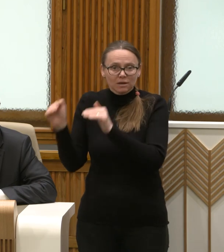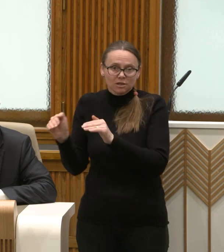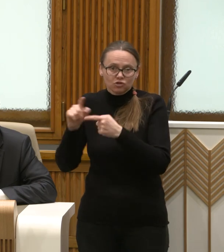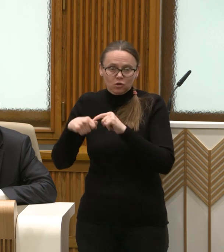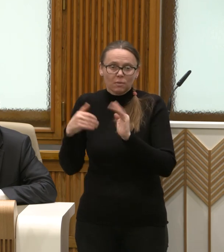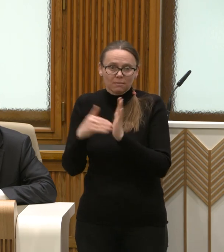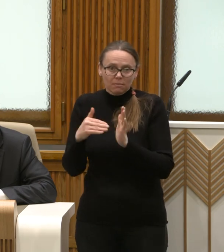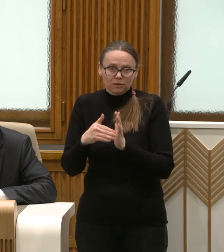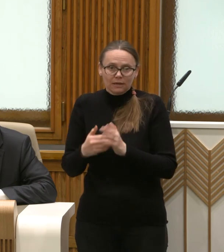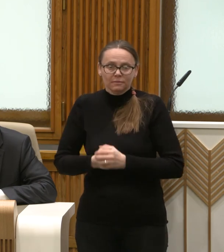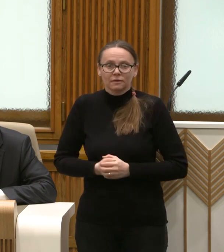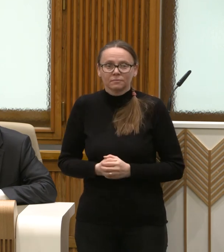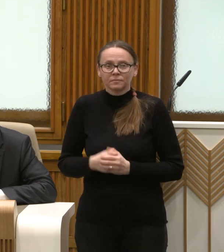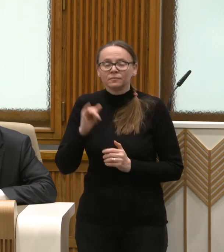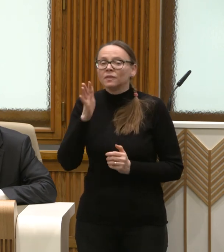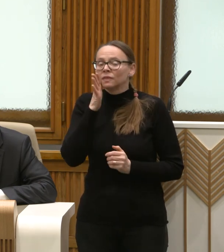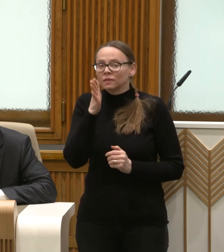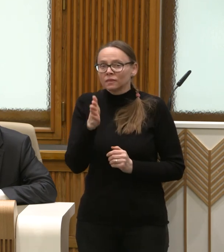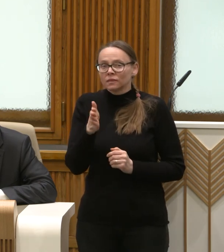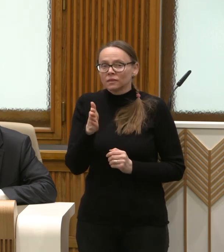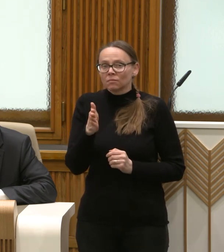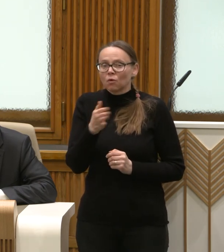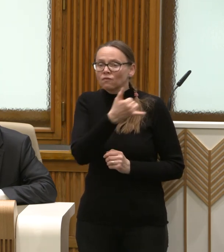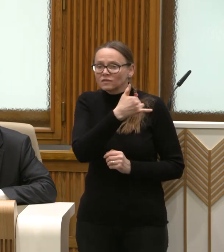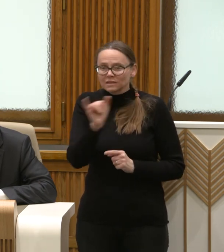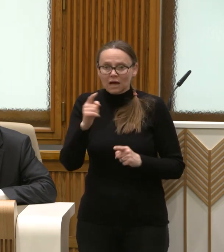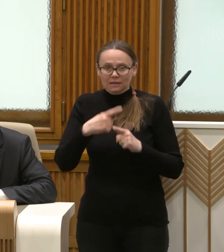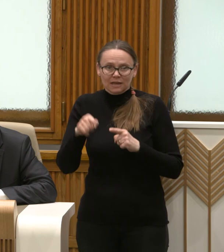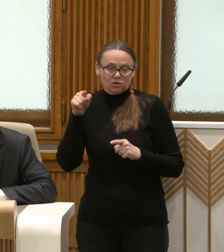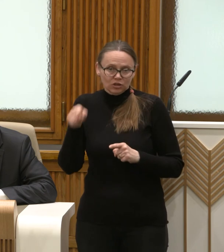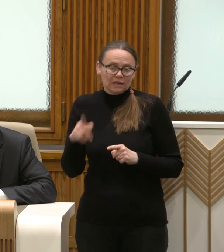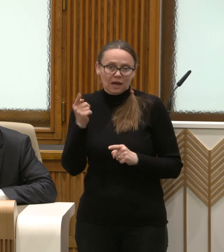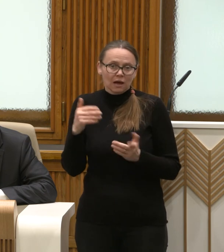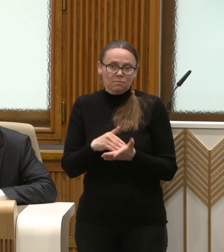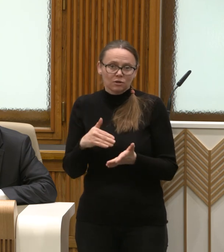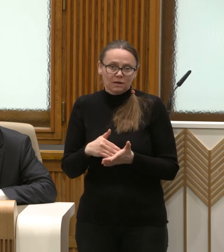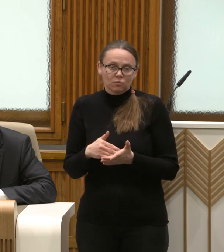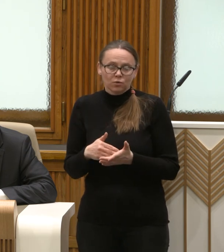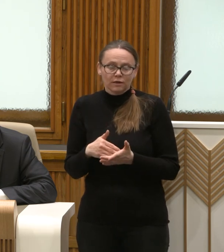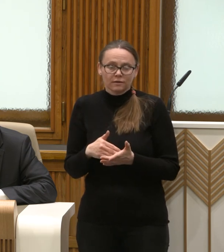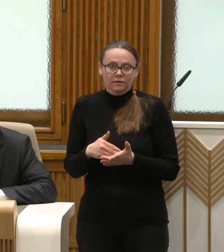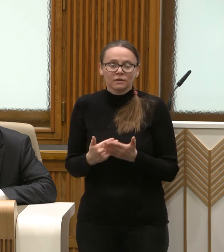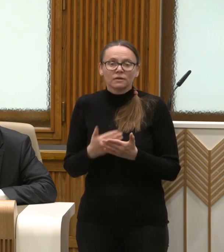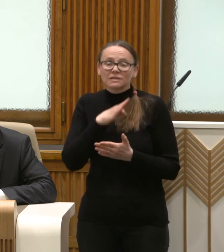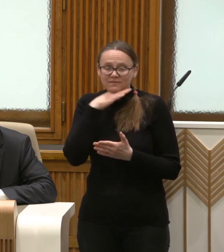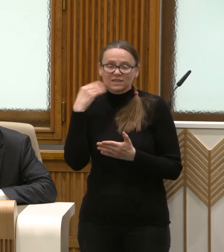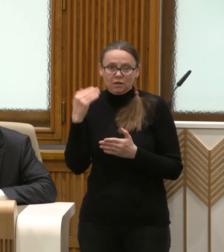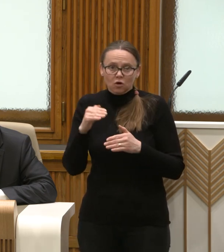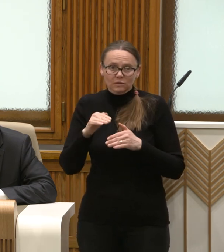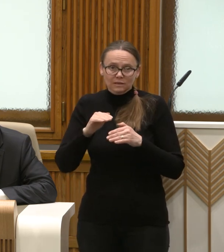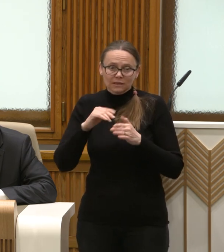oprema potrebna, da bo vsak deležen tega, kar potrebuje v zadostni